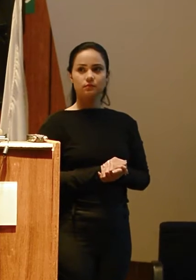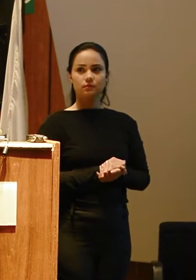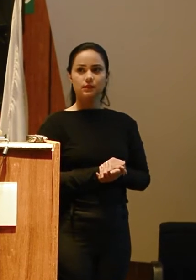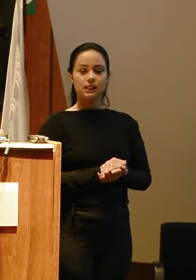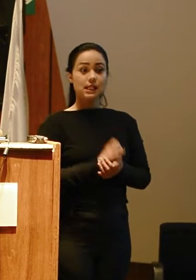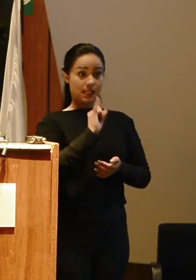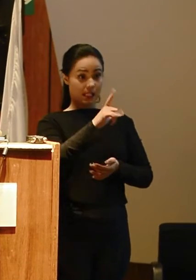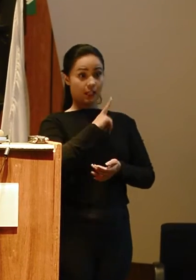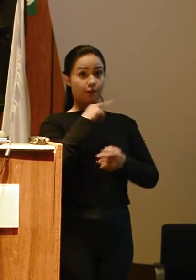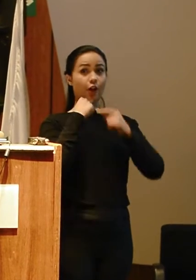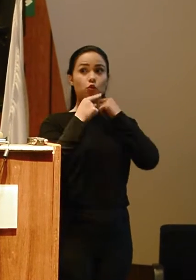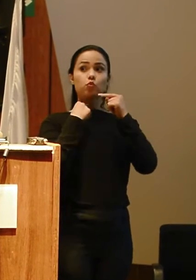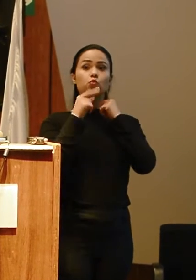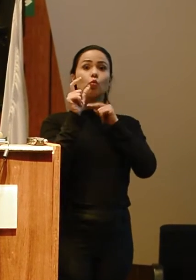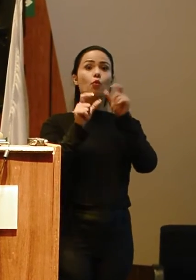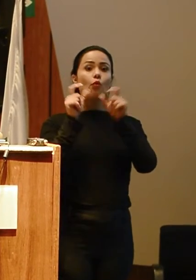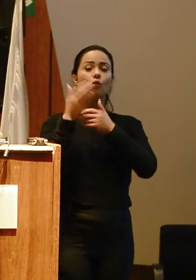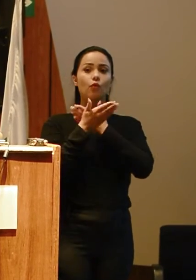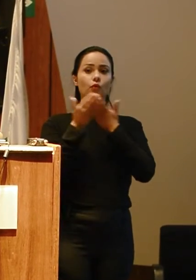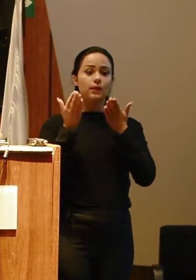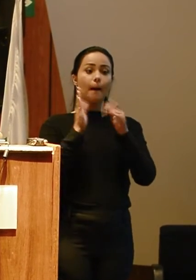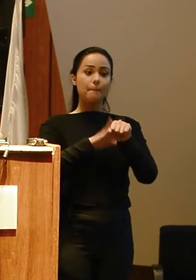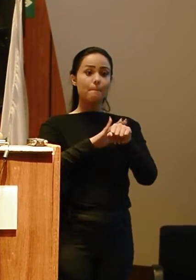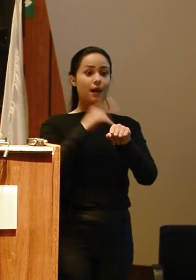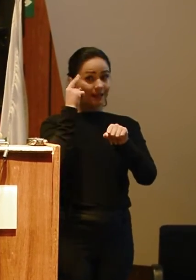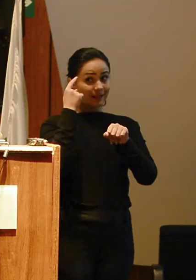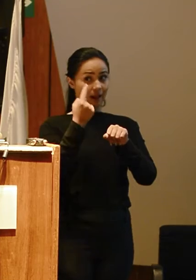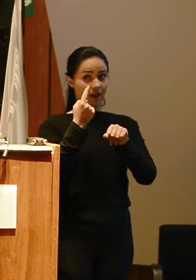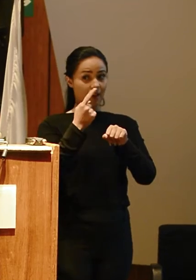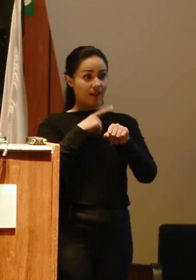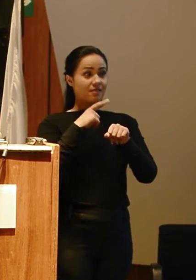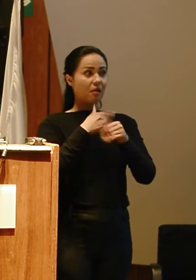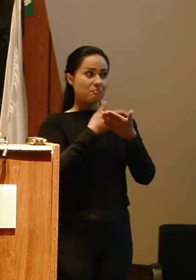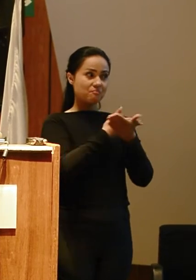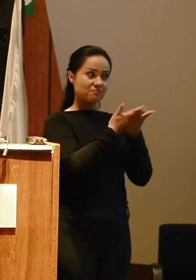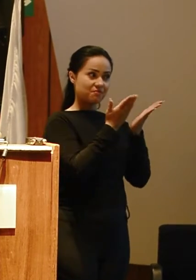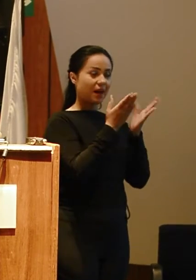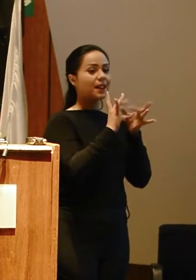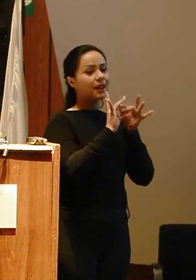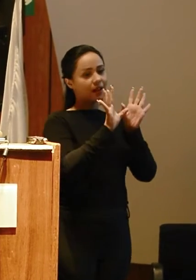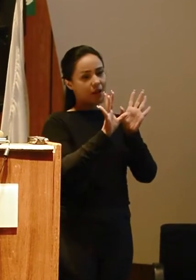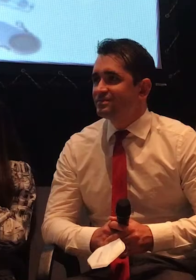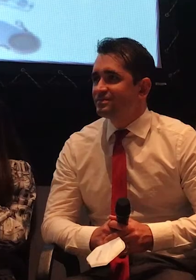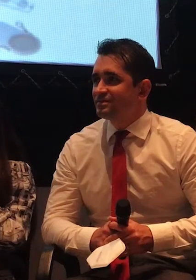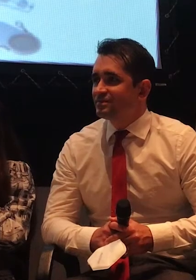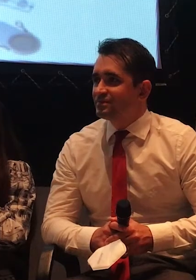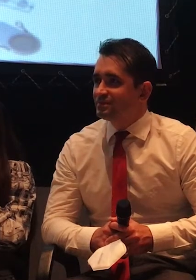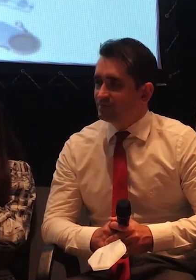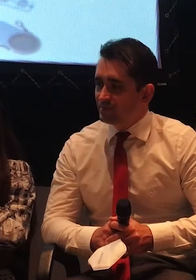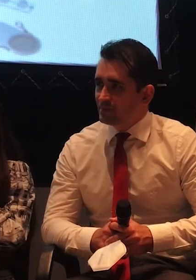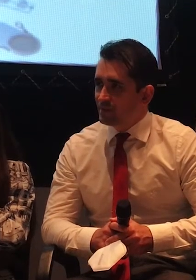se vocês tiverem alguma dúvida, é o momento ideal. Vocês estão com todo mundo aqui à disposição de vocês.